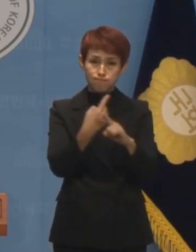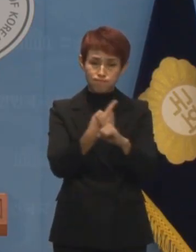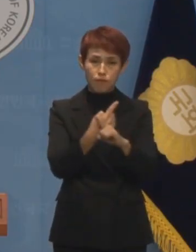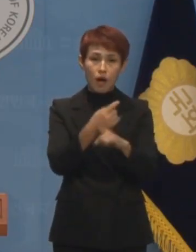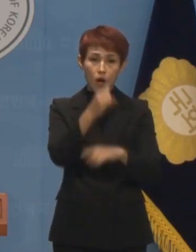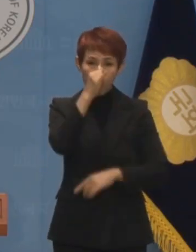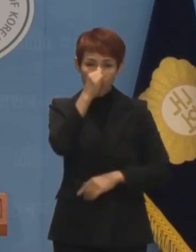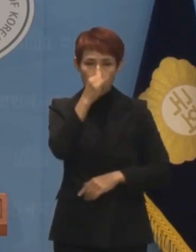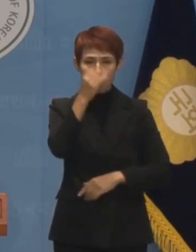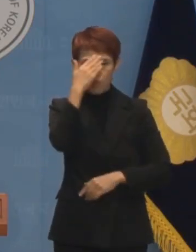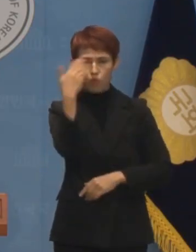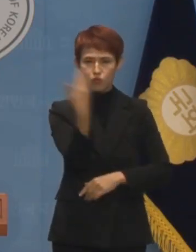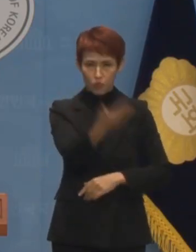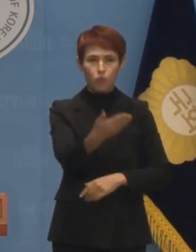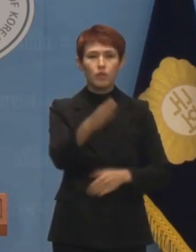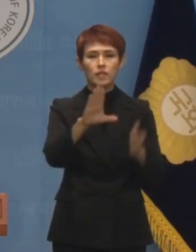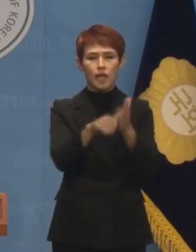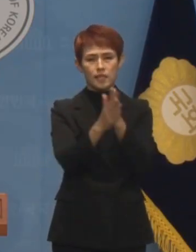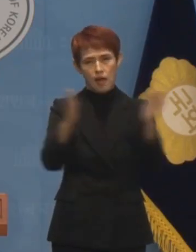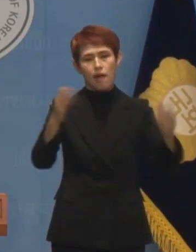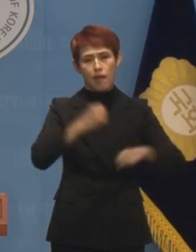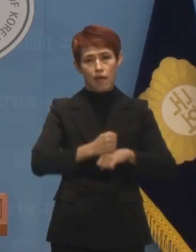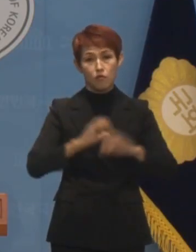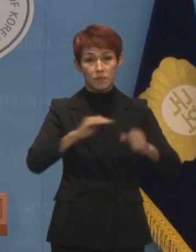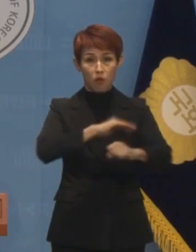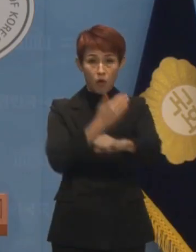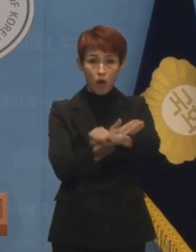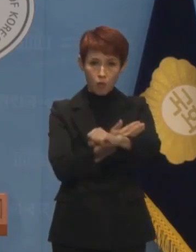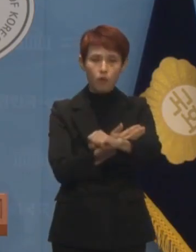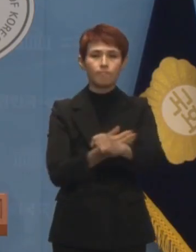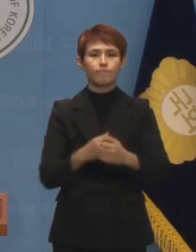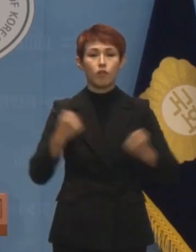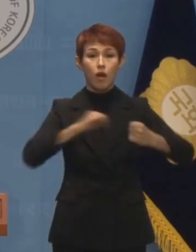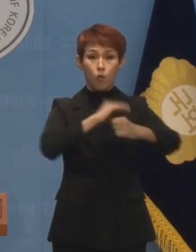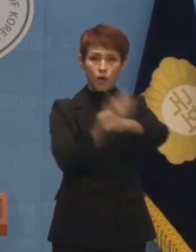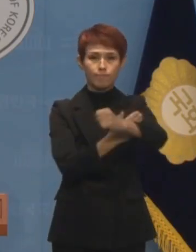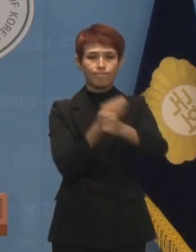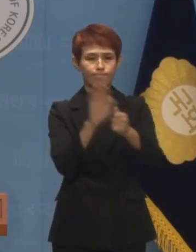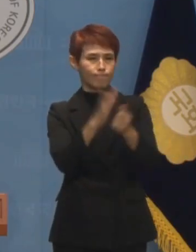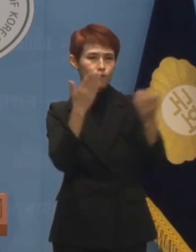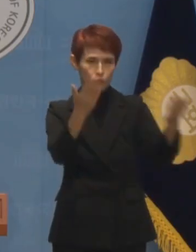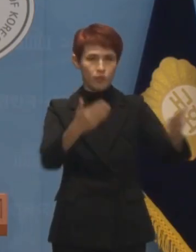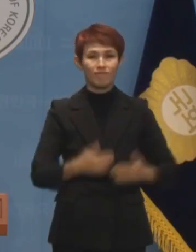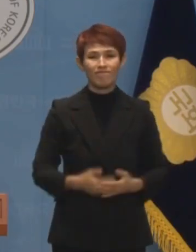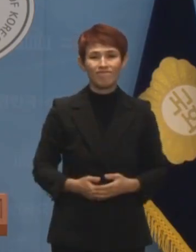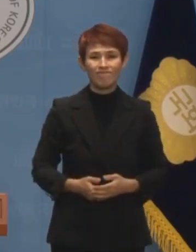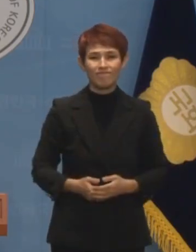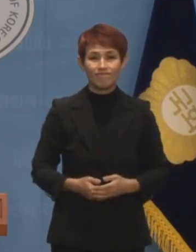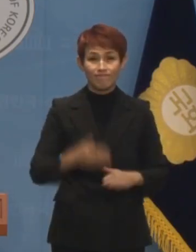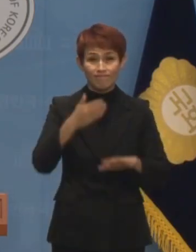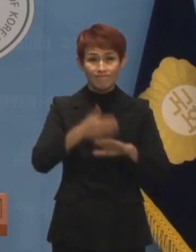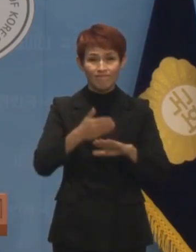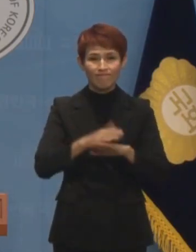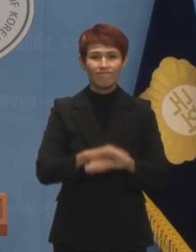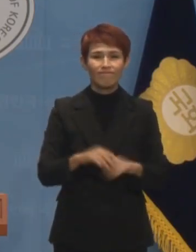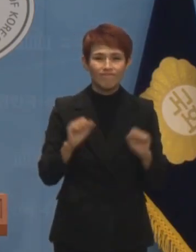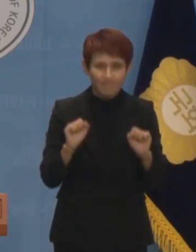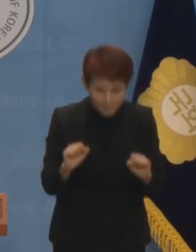불평등을 해소하고 국민의 건강권을 챙기겠습니다. 감사합니다.